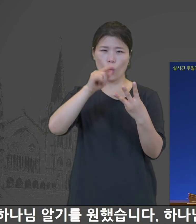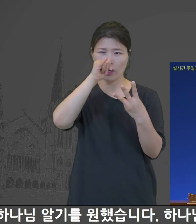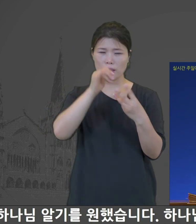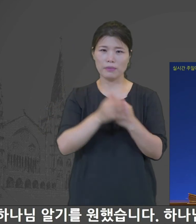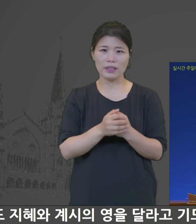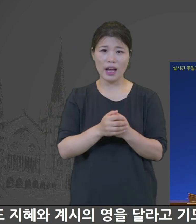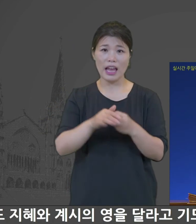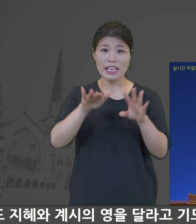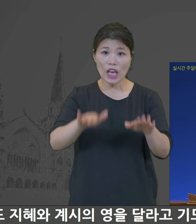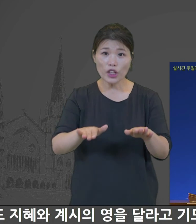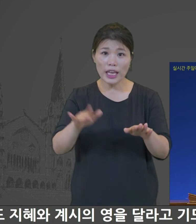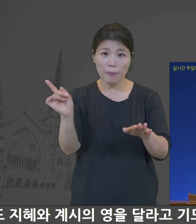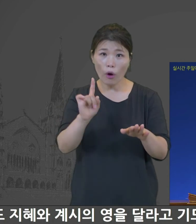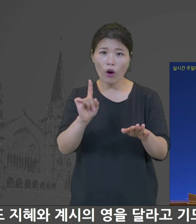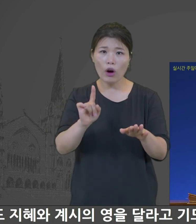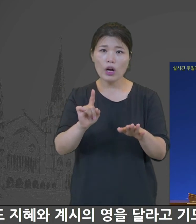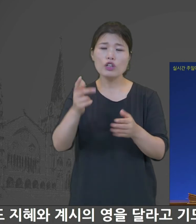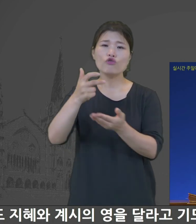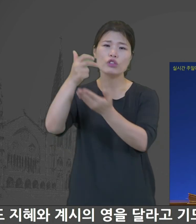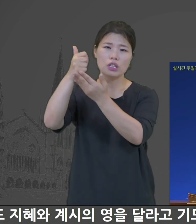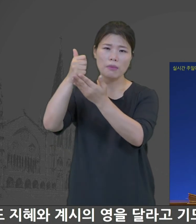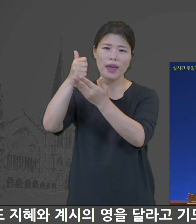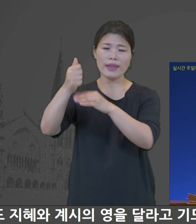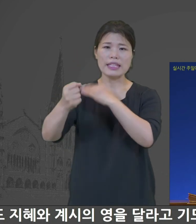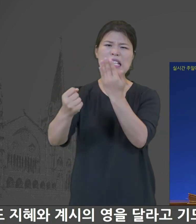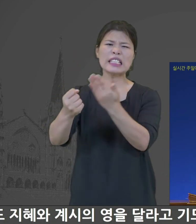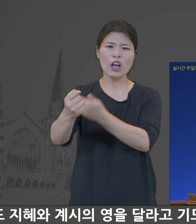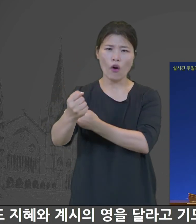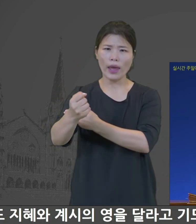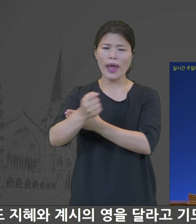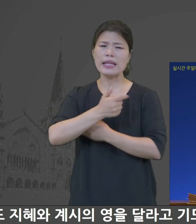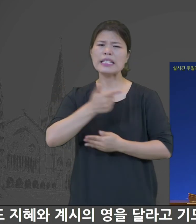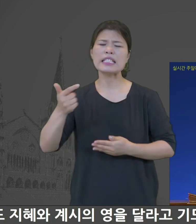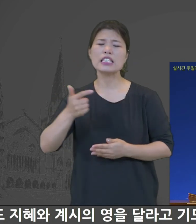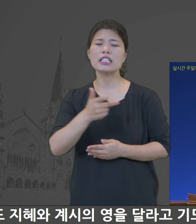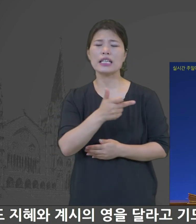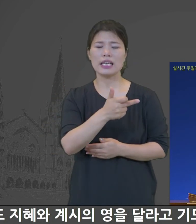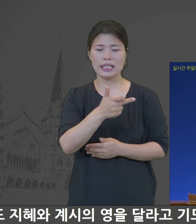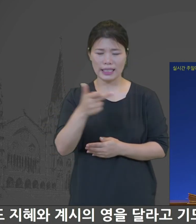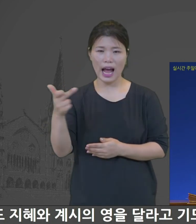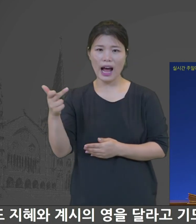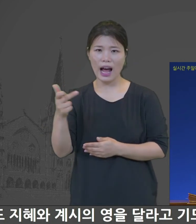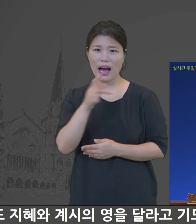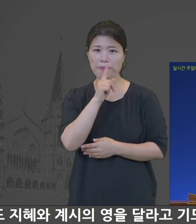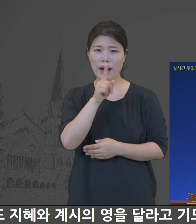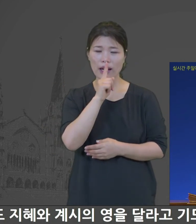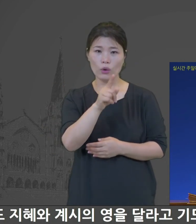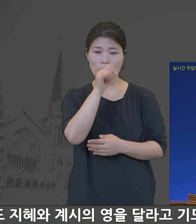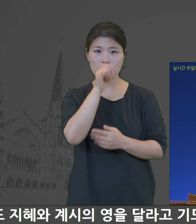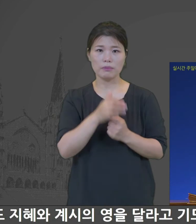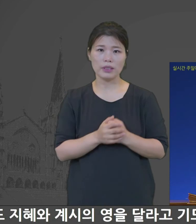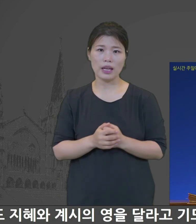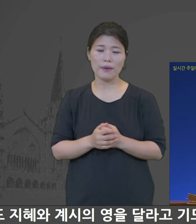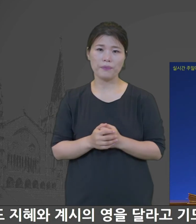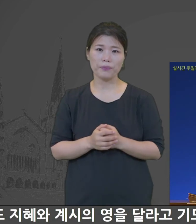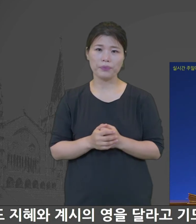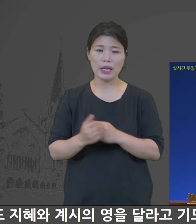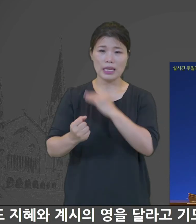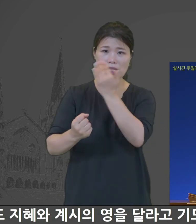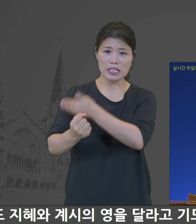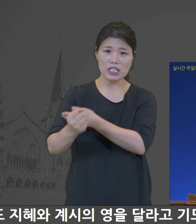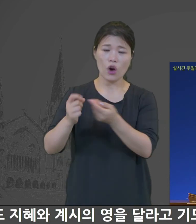그의 능력에 지극히 크심. 그의 능력에 지극히